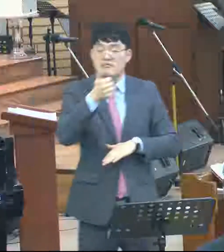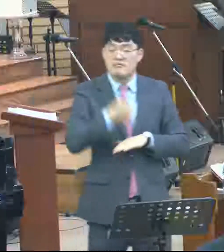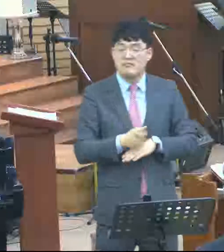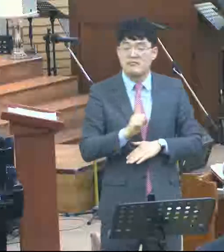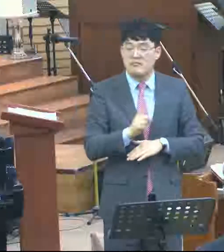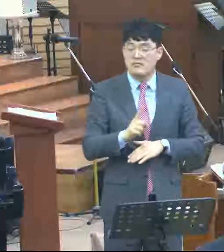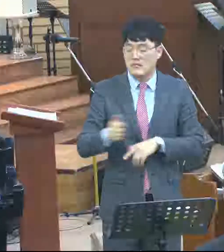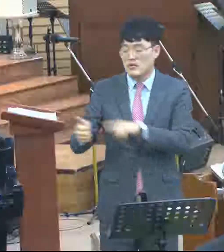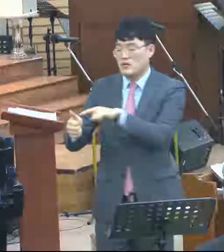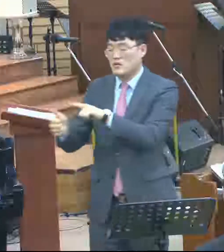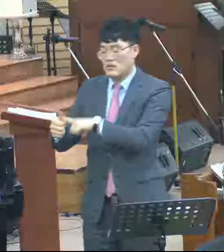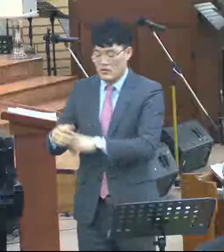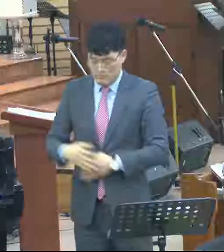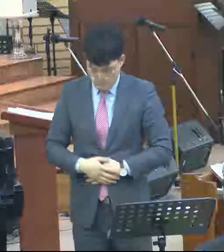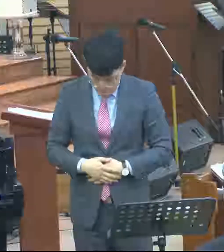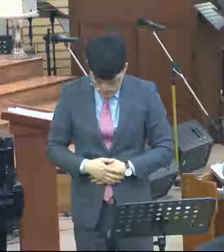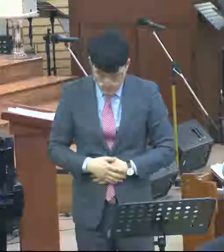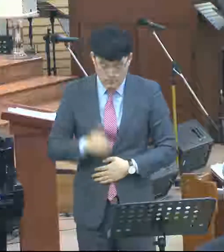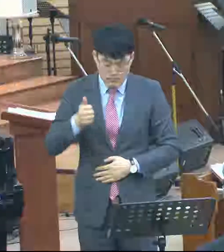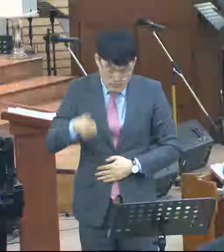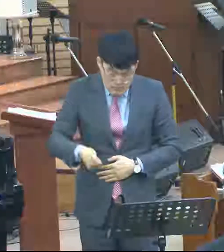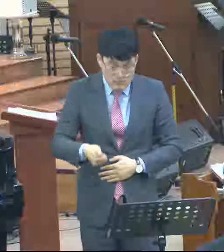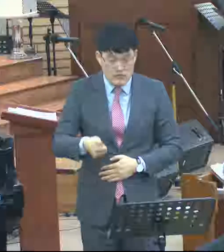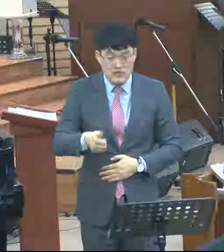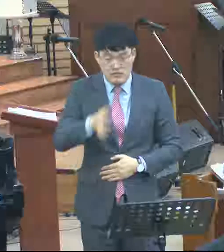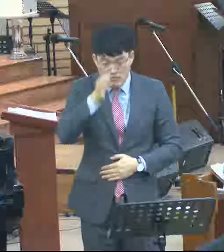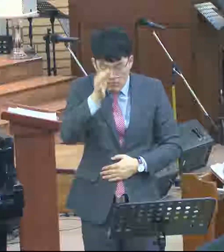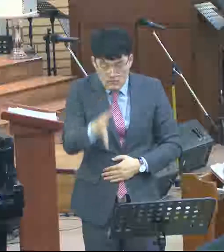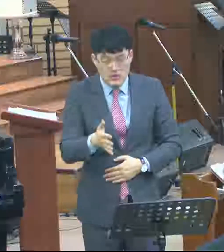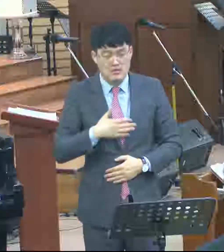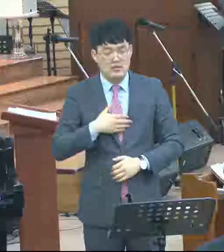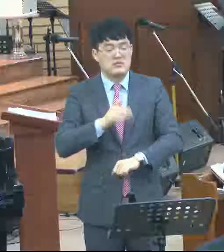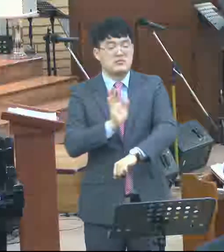사람들 앞에 국회에서 고개를 숙이죠. 자기가 정말 잘못했다고.